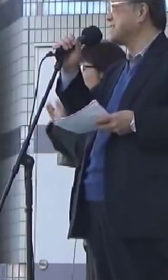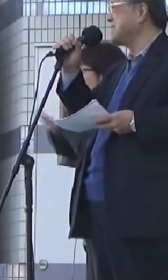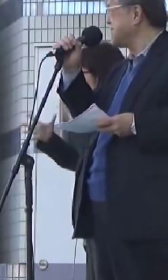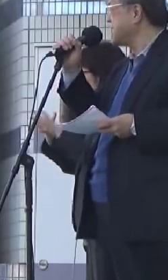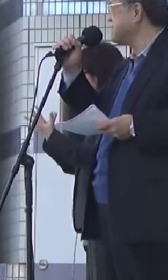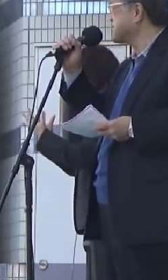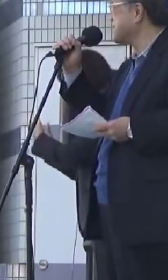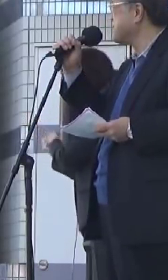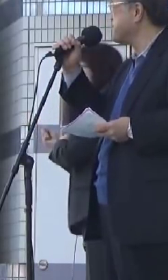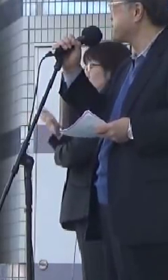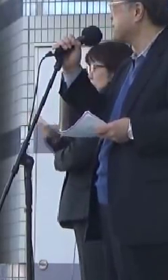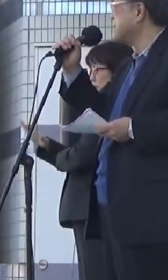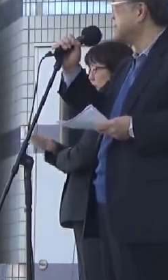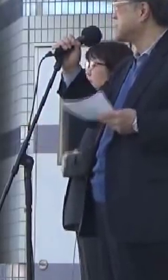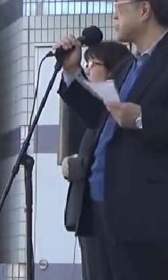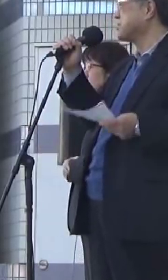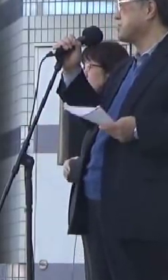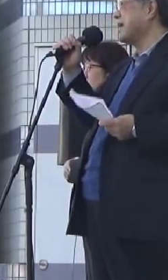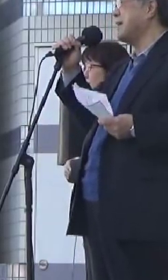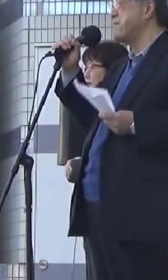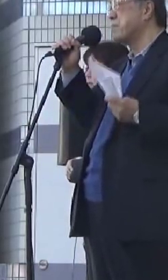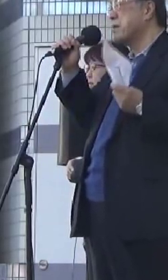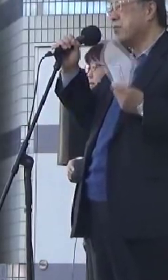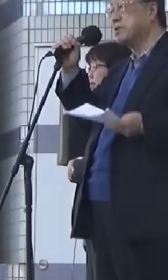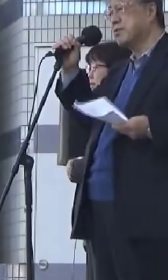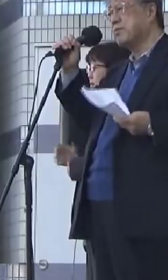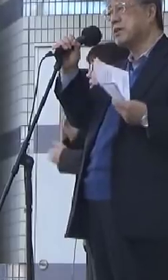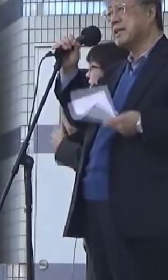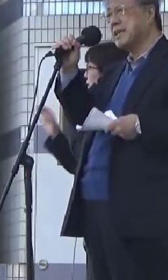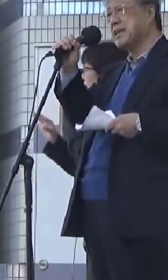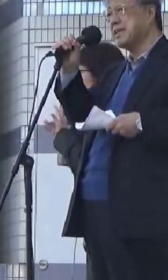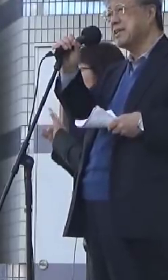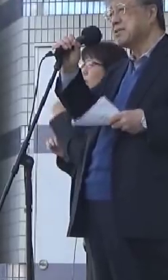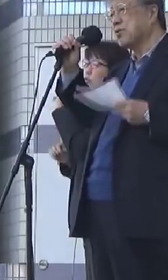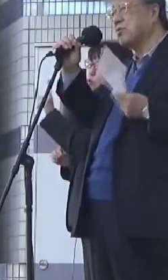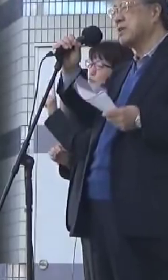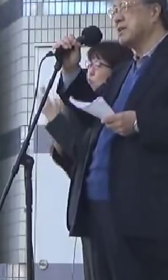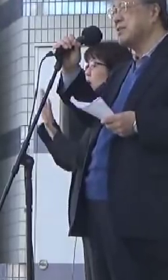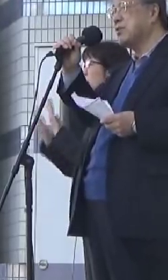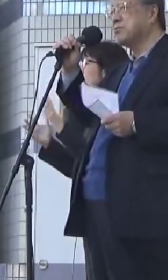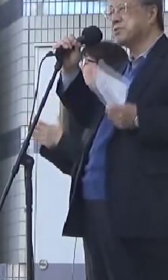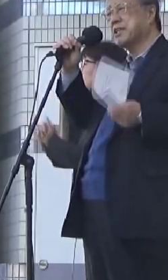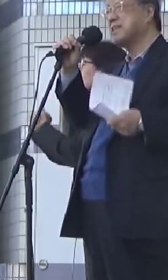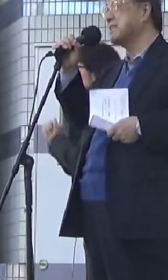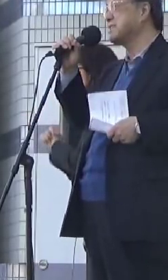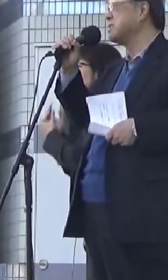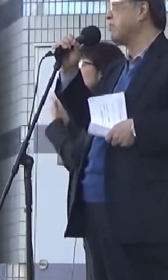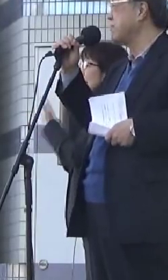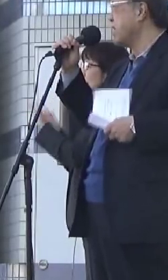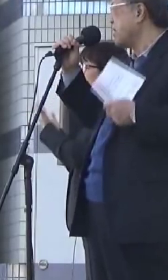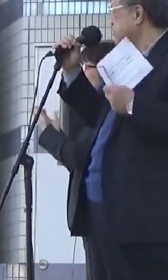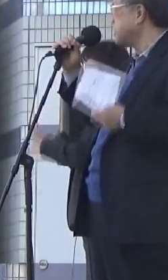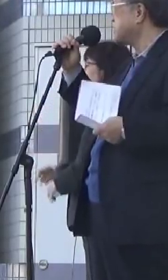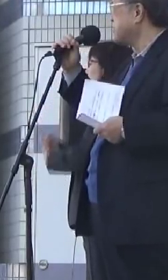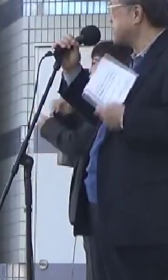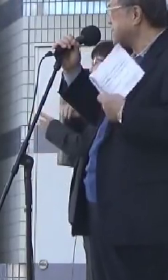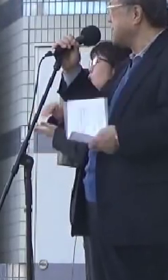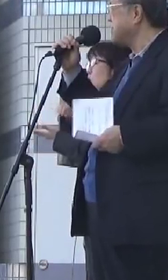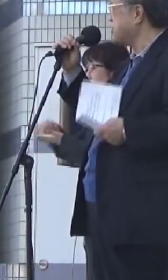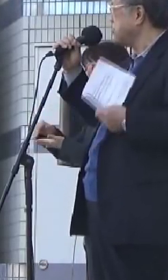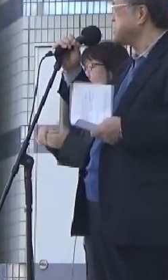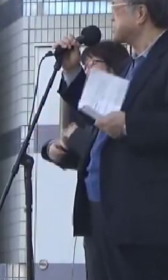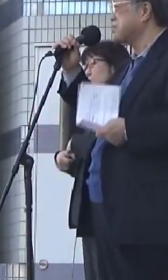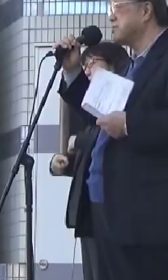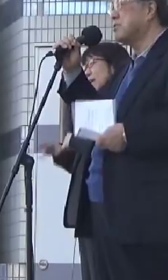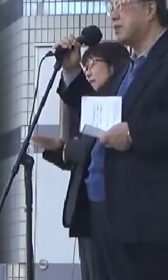ればキリがありません。一つは森友家計統計の不正です。森友家